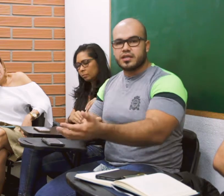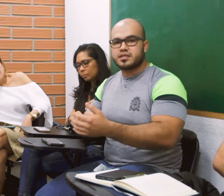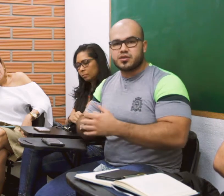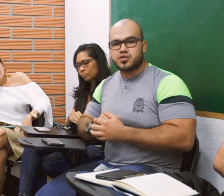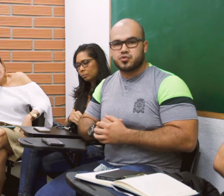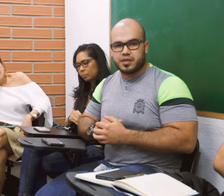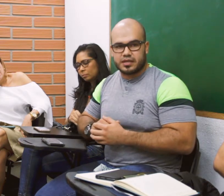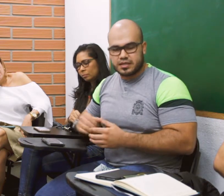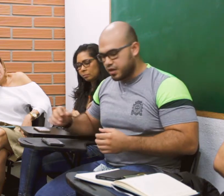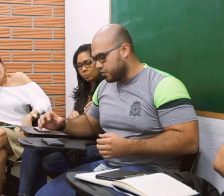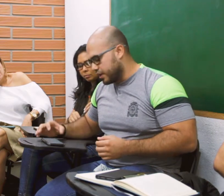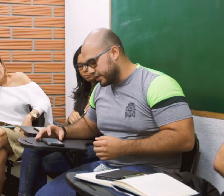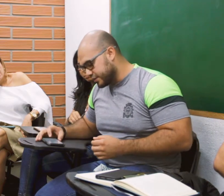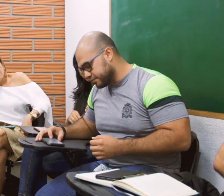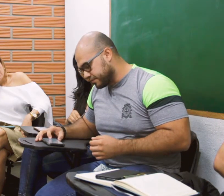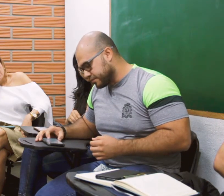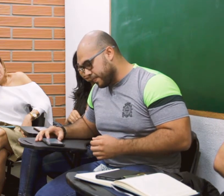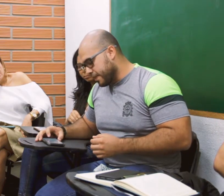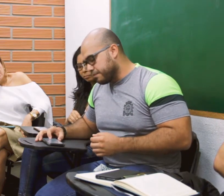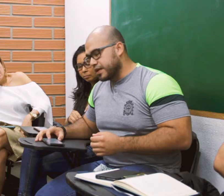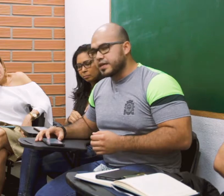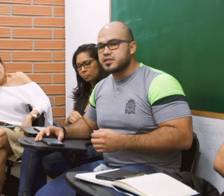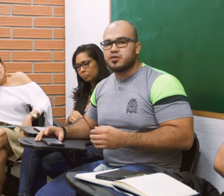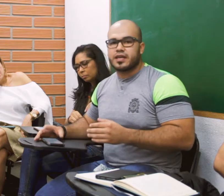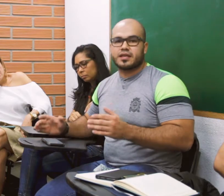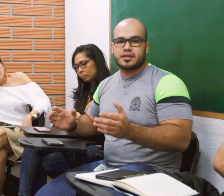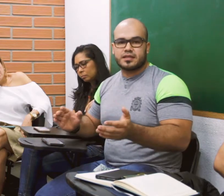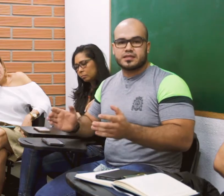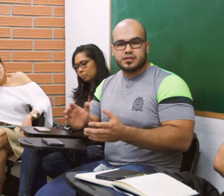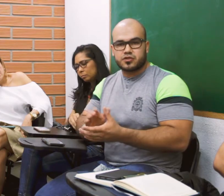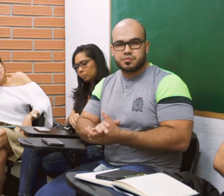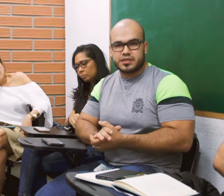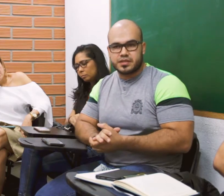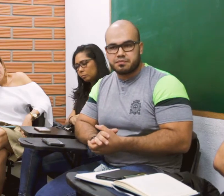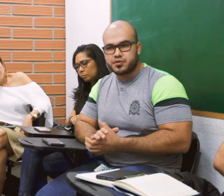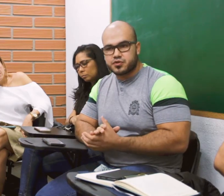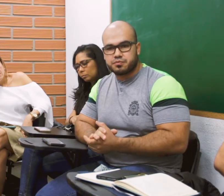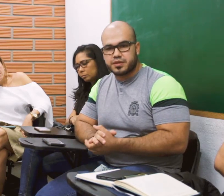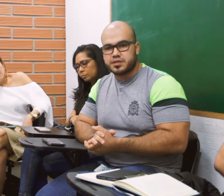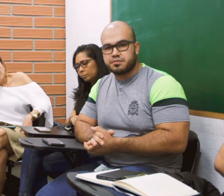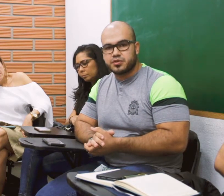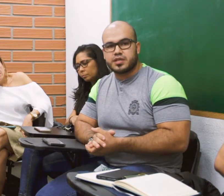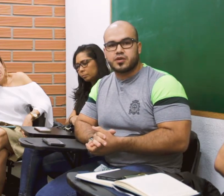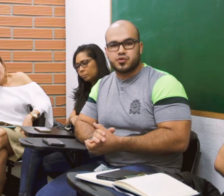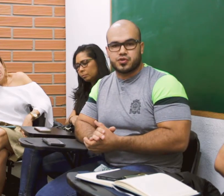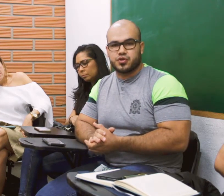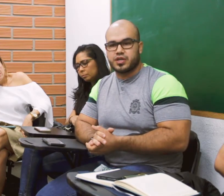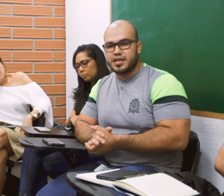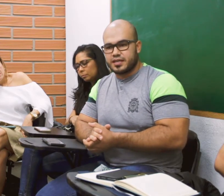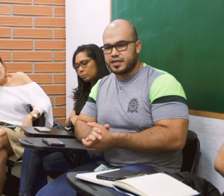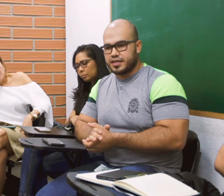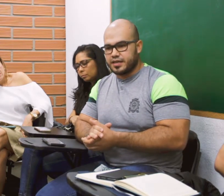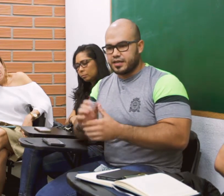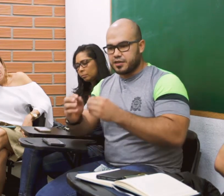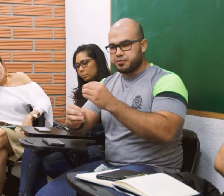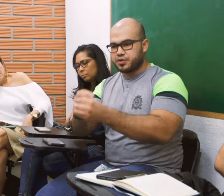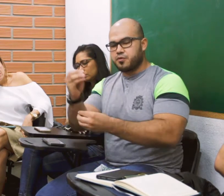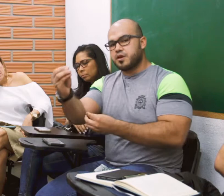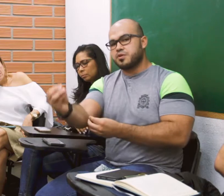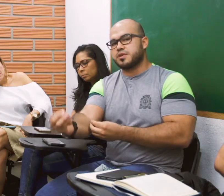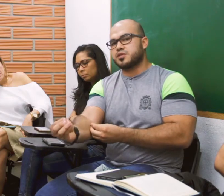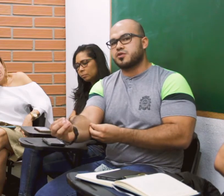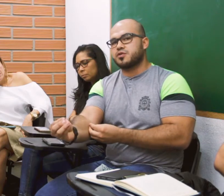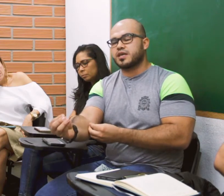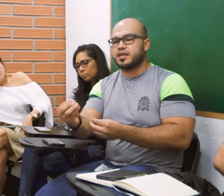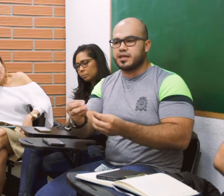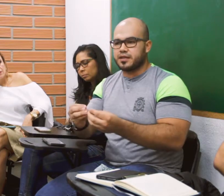con el inicio de sus vidas laborales. Para esto hay que atender ciertos principios de inclusión y equidad. ¿Y por qué